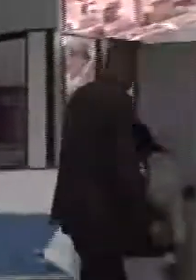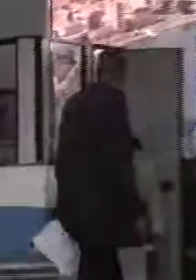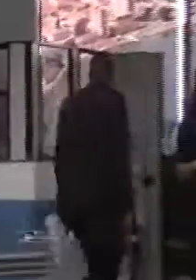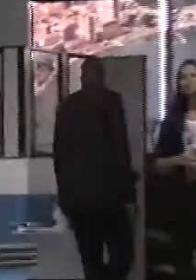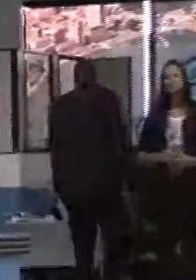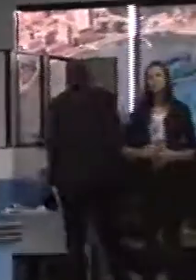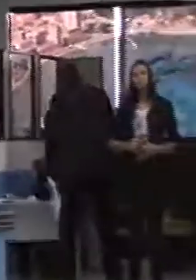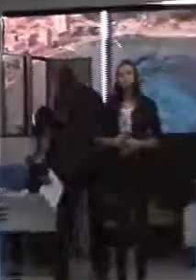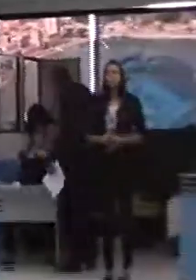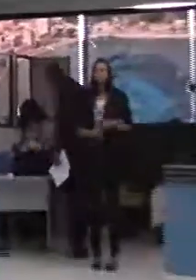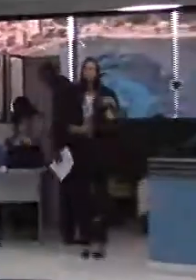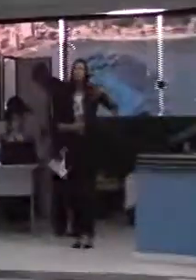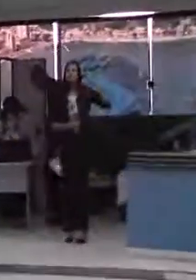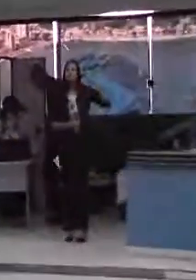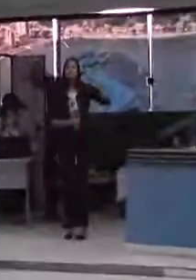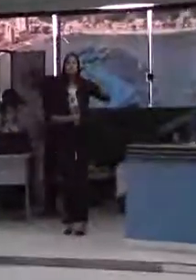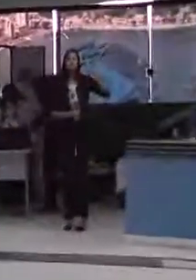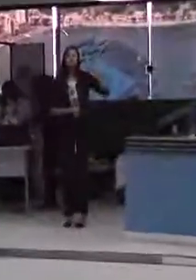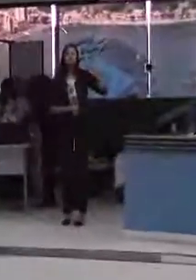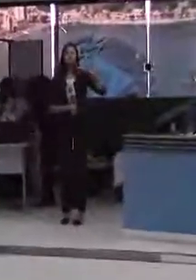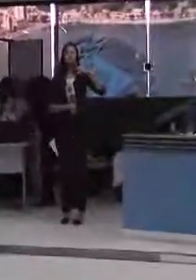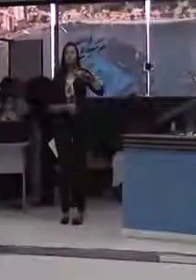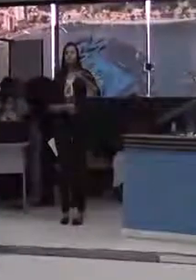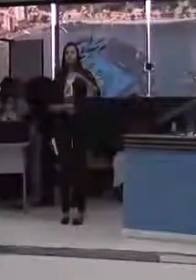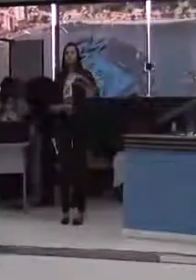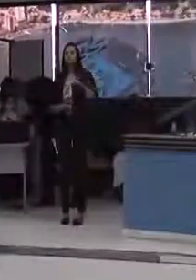Vereador Aldemir Almeida.